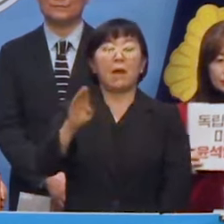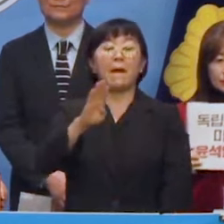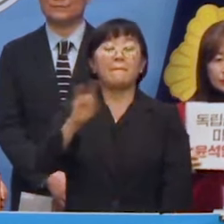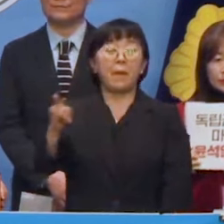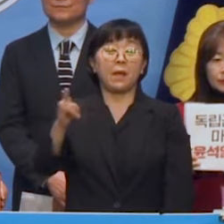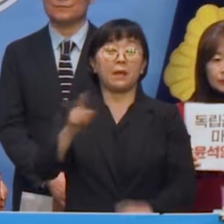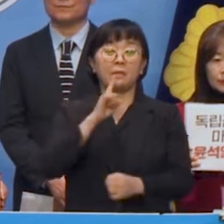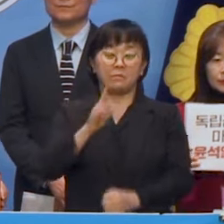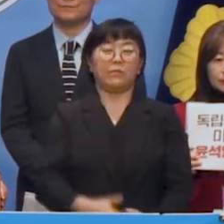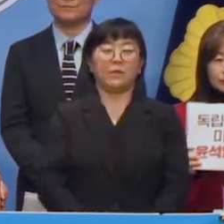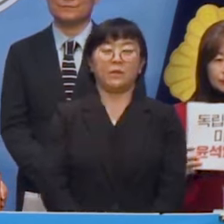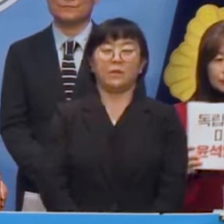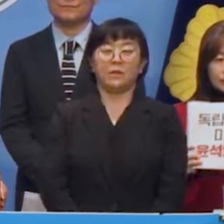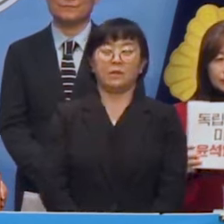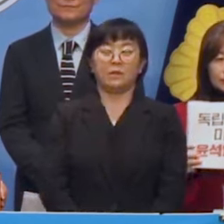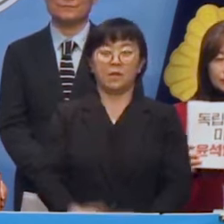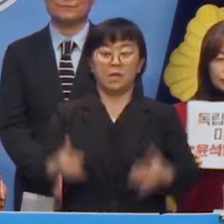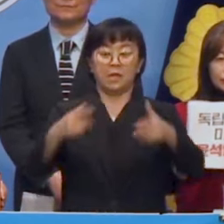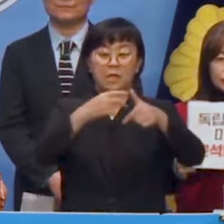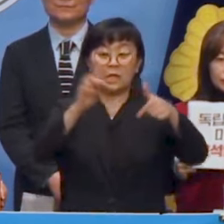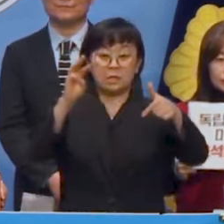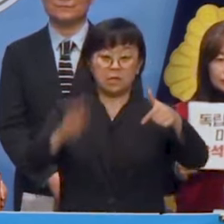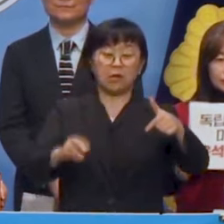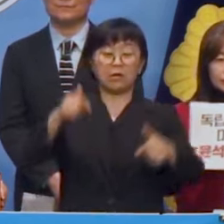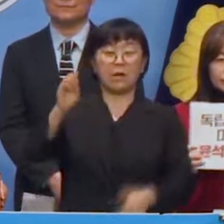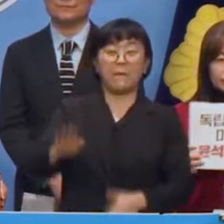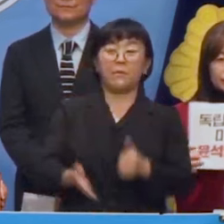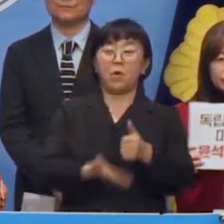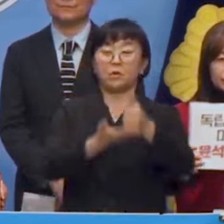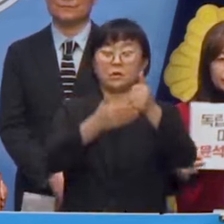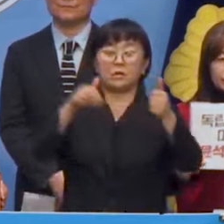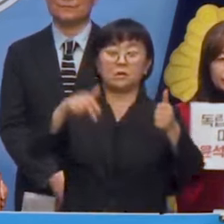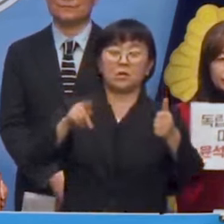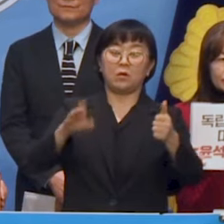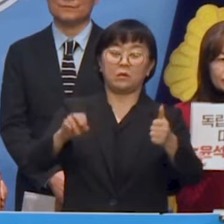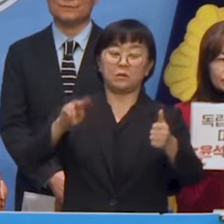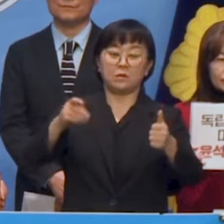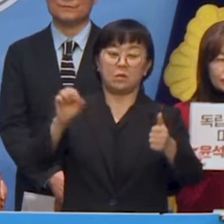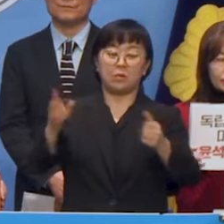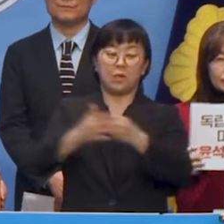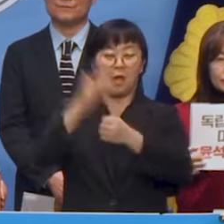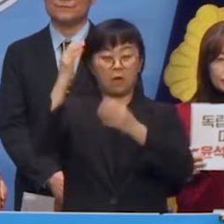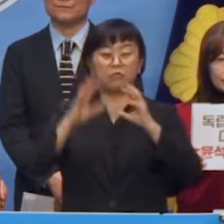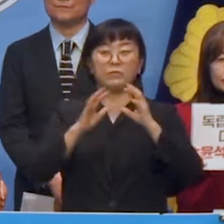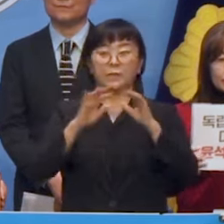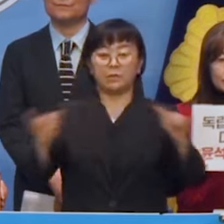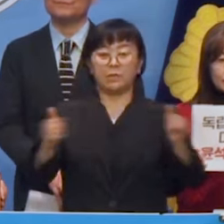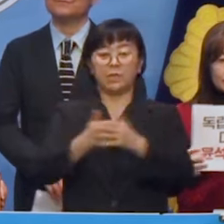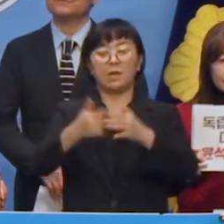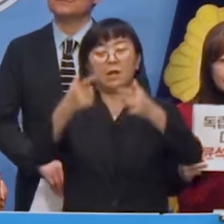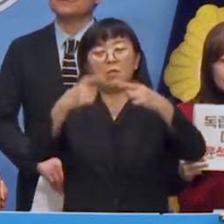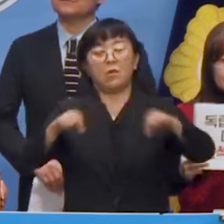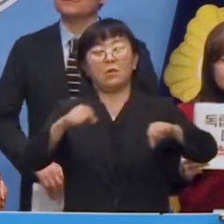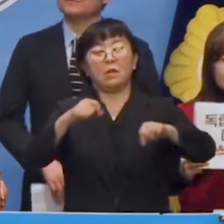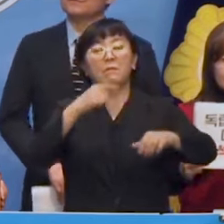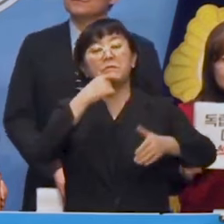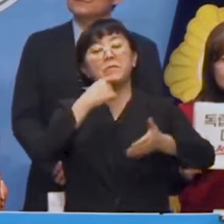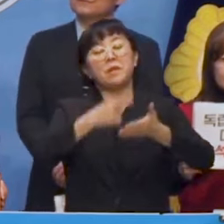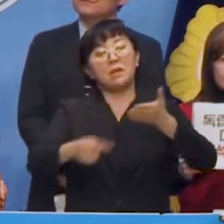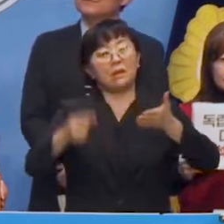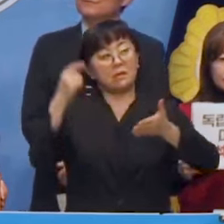별명을 붙여주었겠습니까? 인천 연수구 갑에 공천된 정승연은 한국 국민들이 일본의